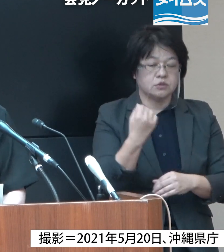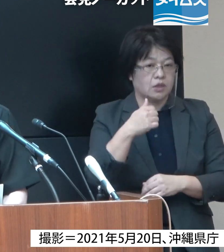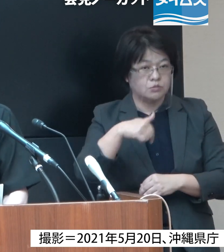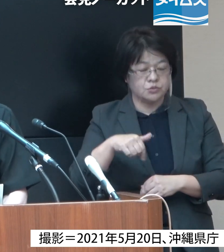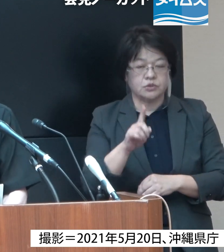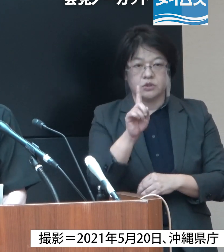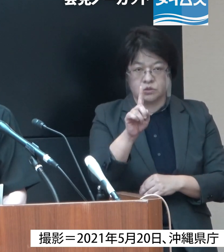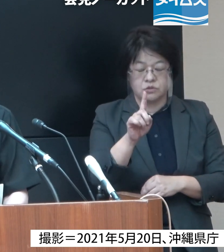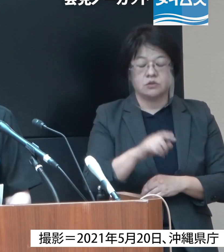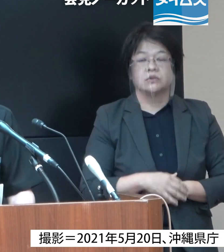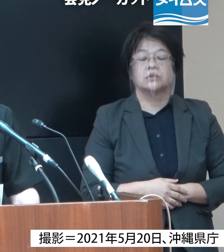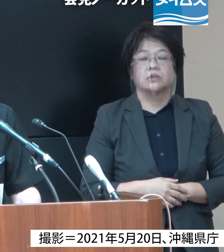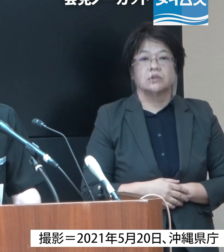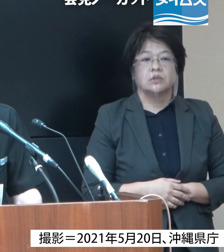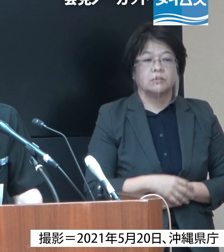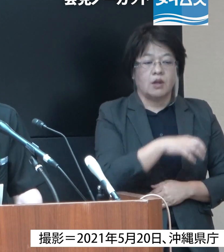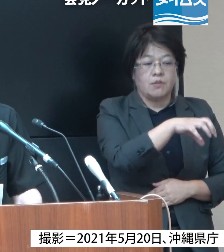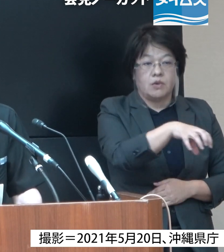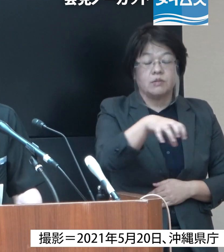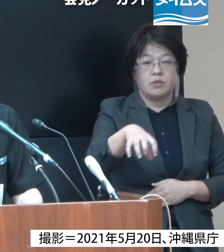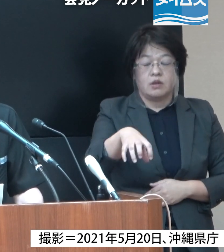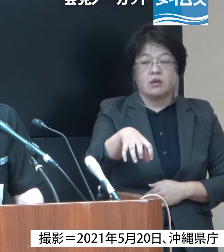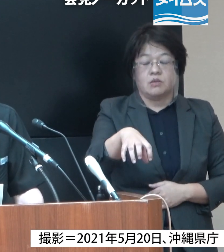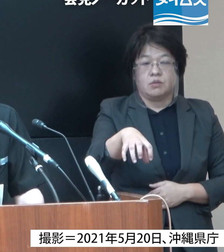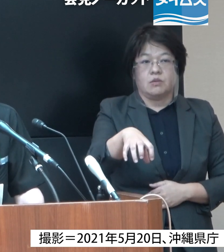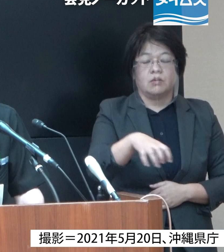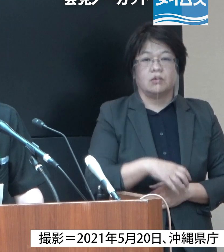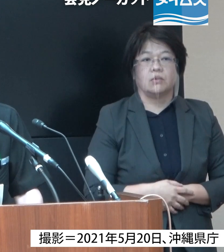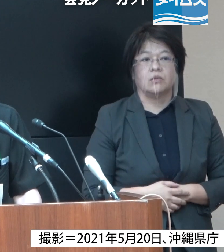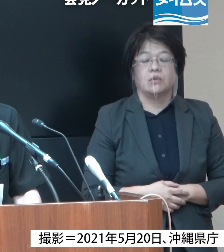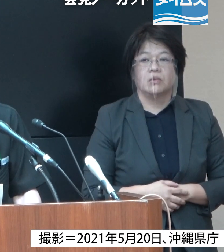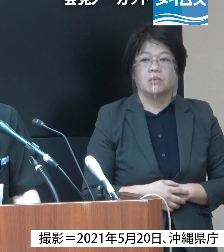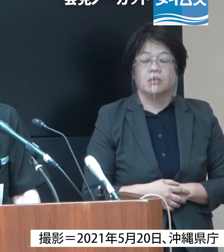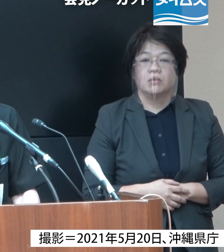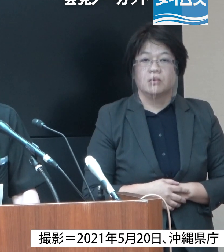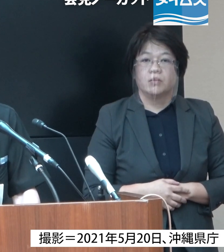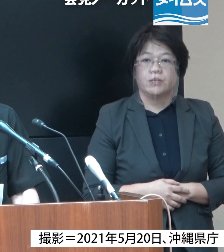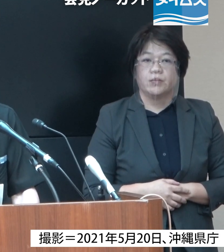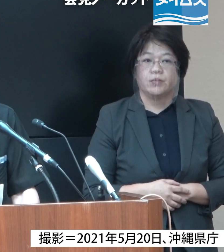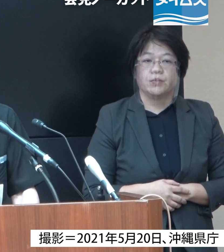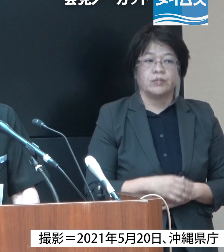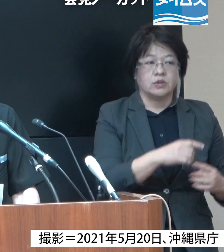今会場の選定のための